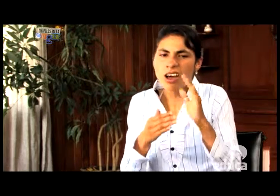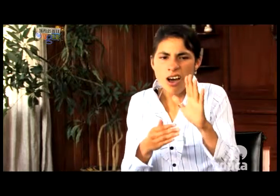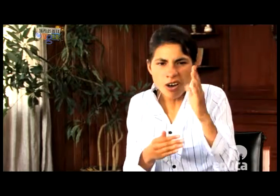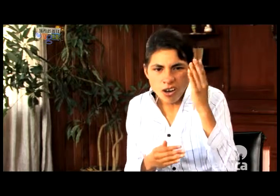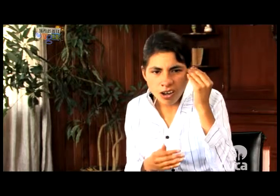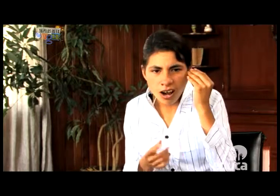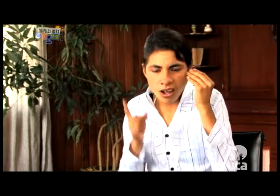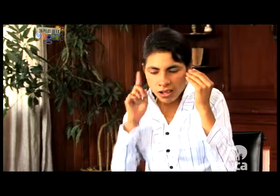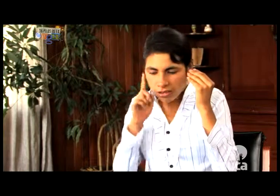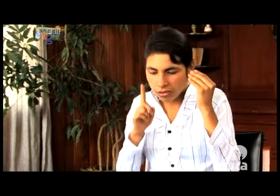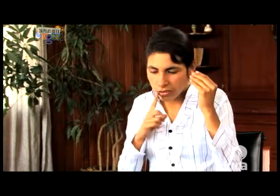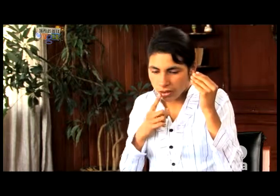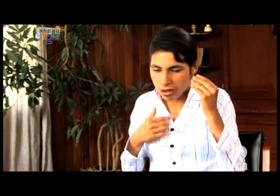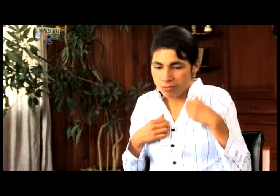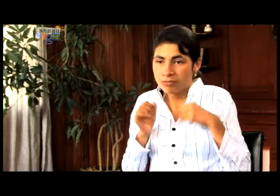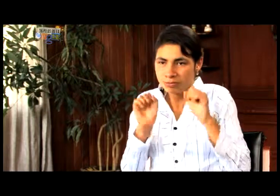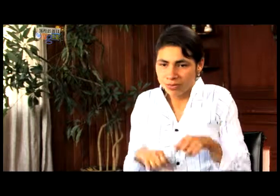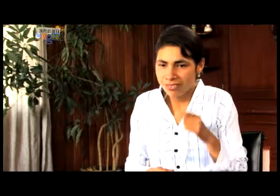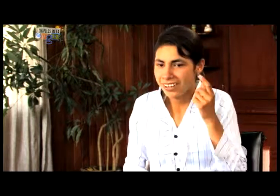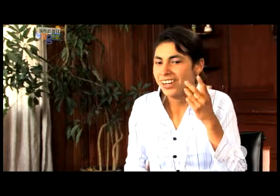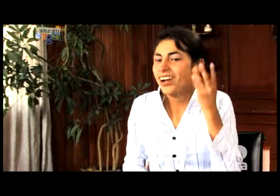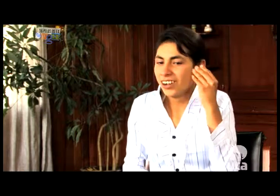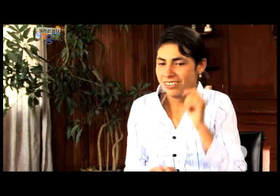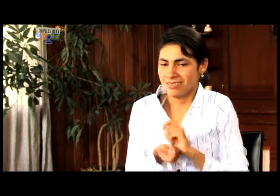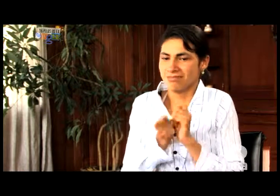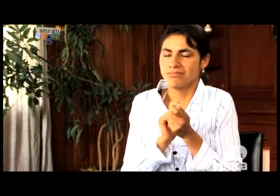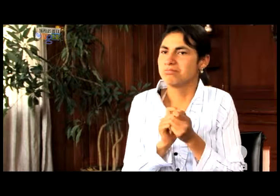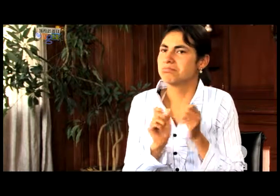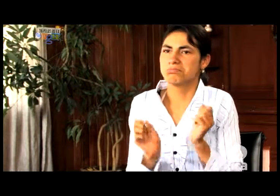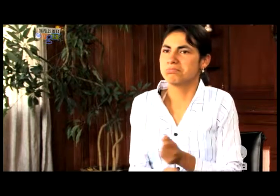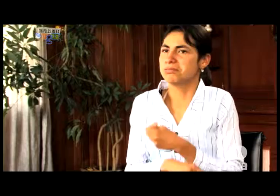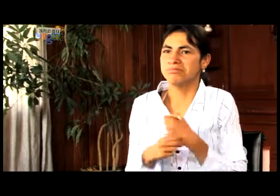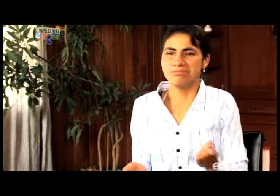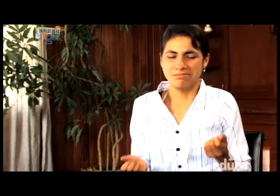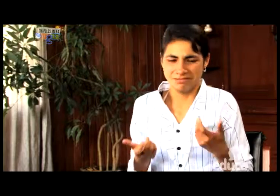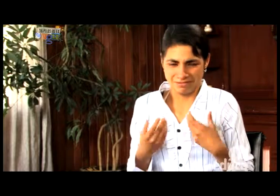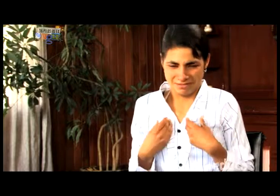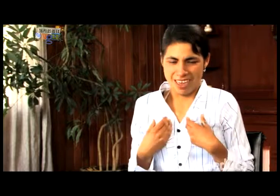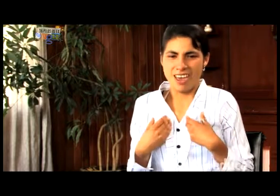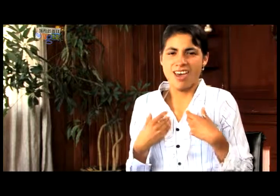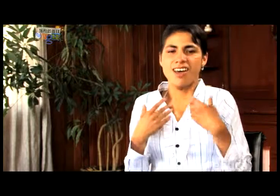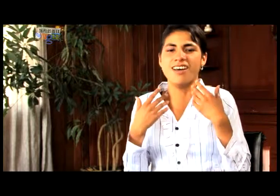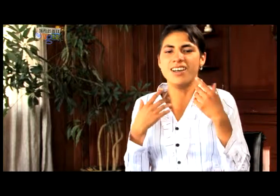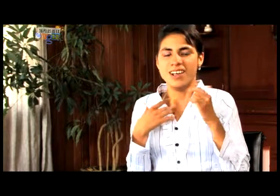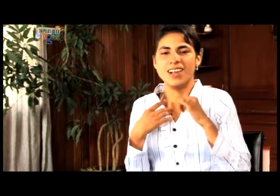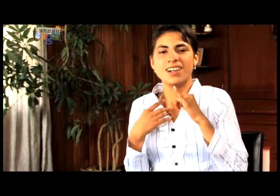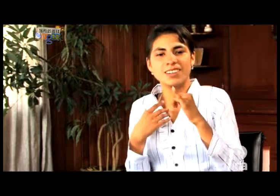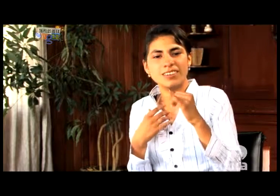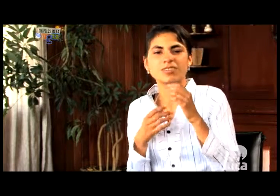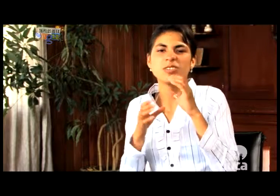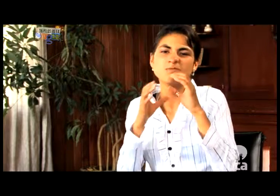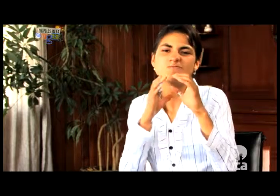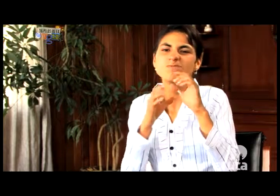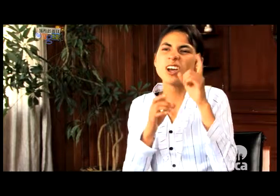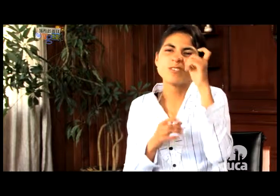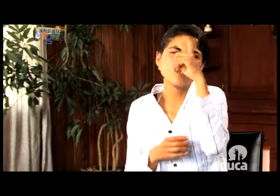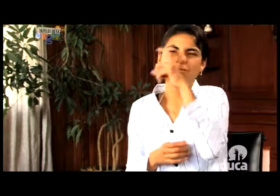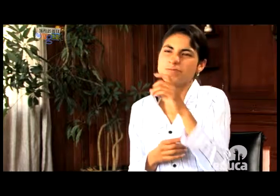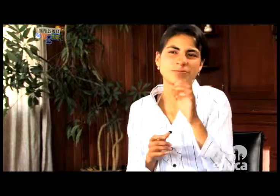podía comunicarme hablando y eso era imposible de cambiar. Pero yo sé que la comunicación es difícil. Ahora ya no